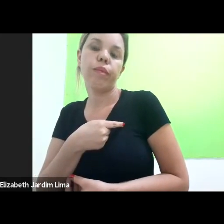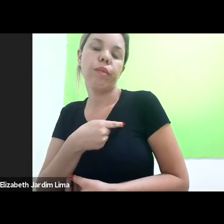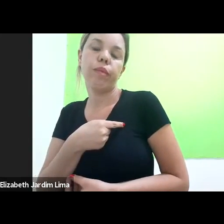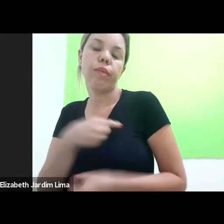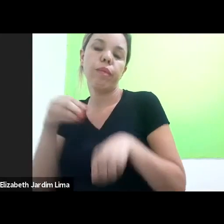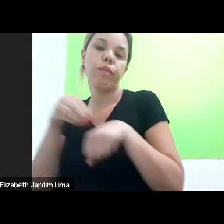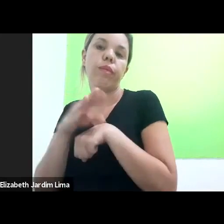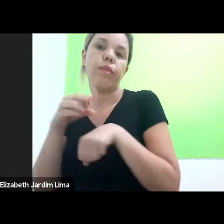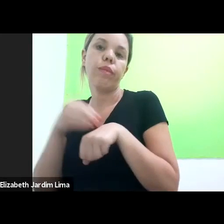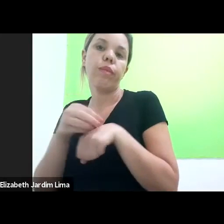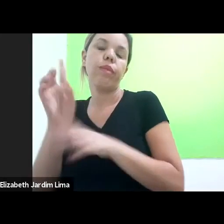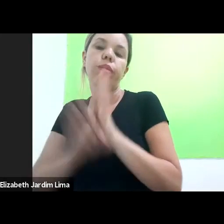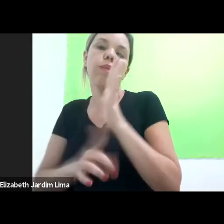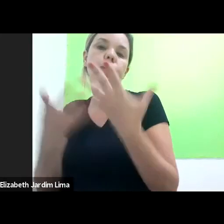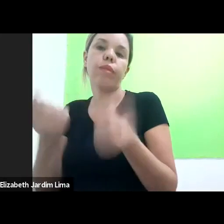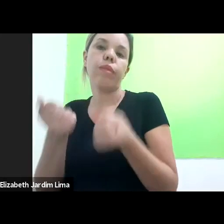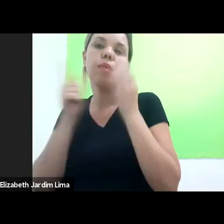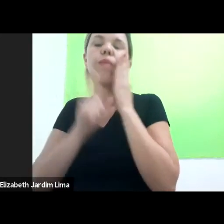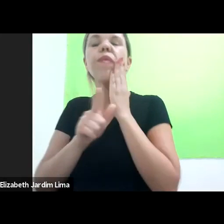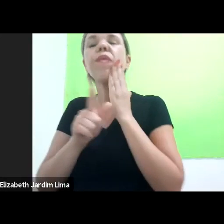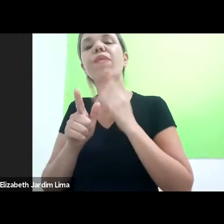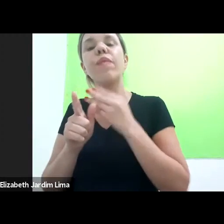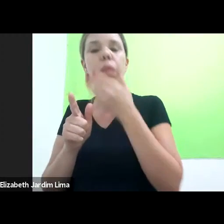trazer para o direito, ou seja,